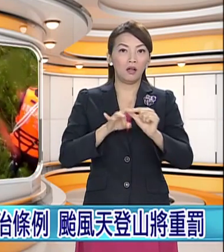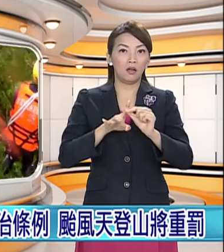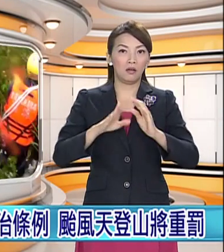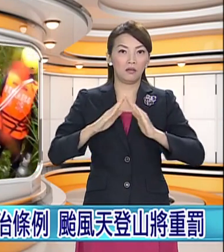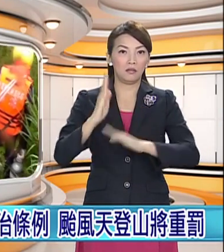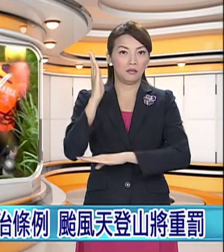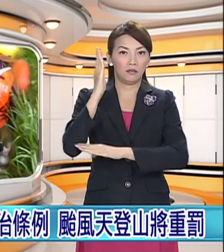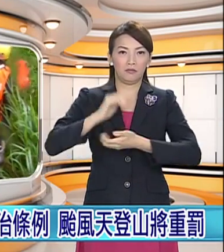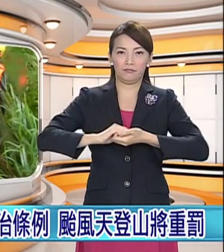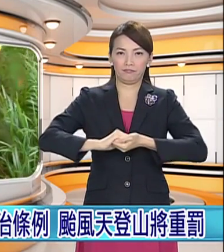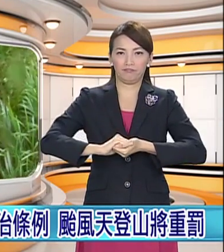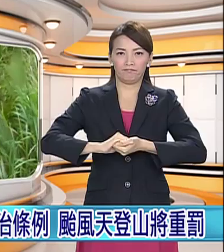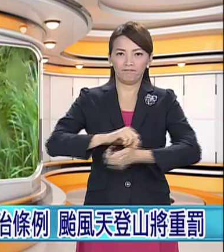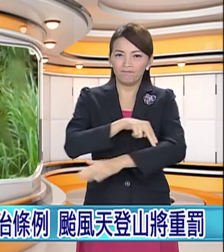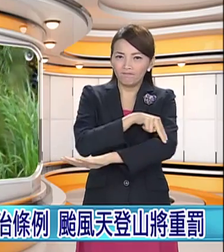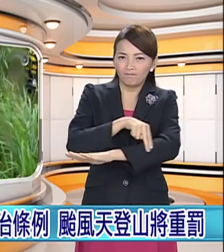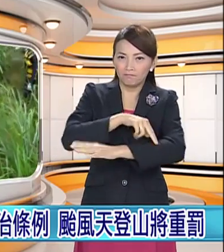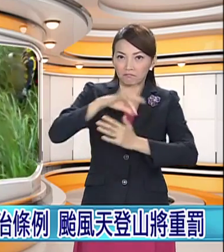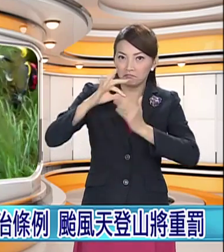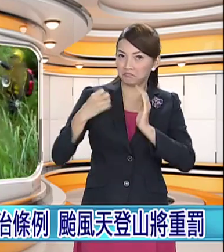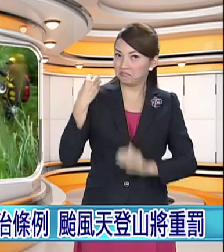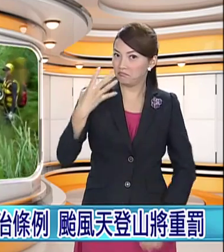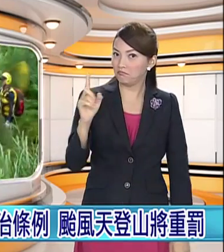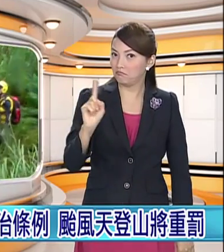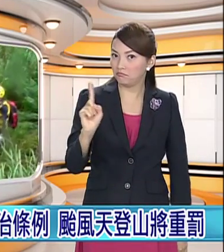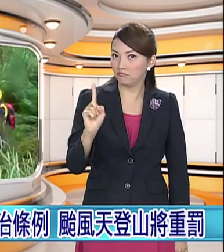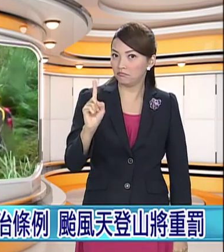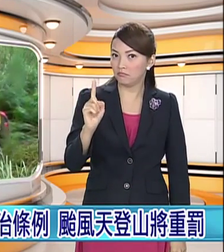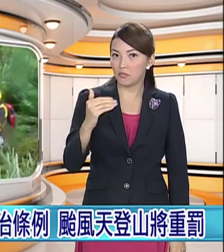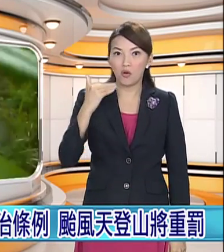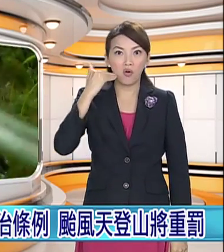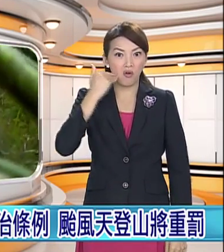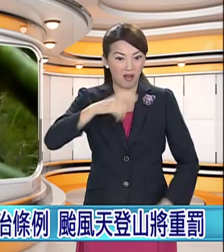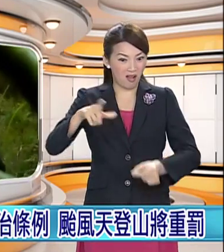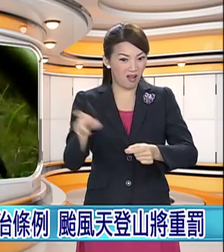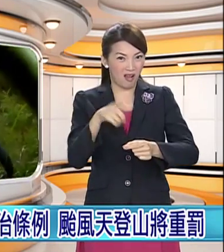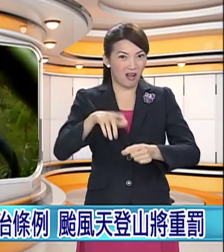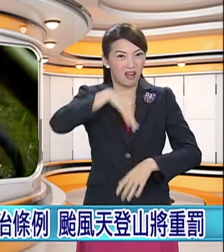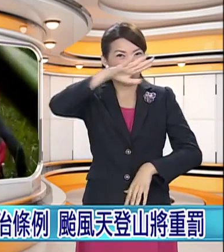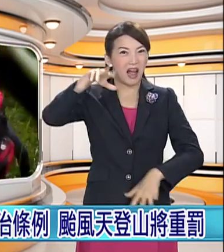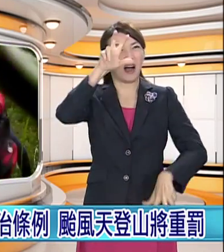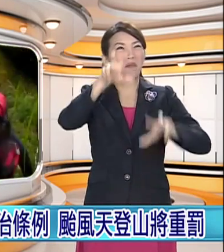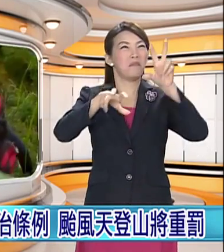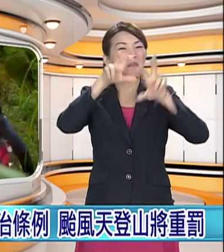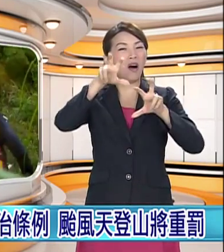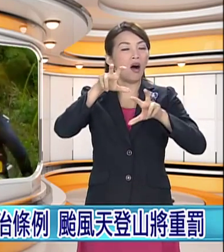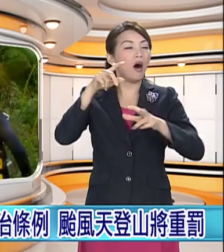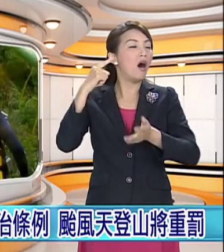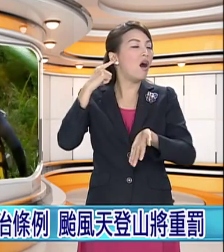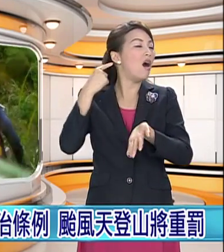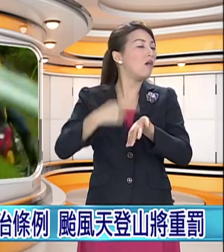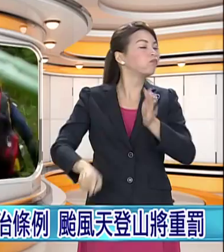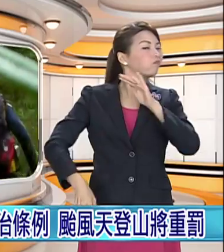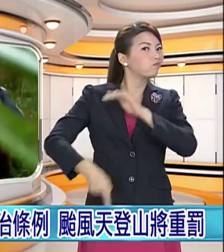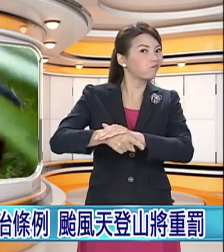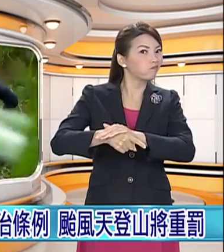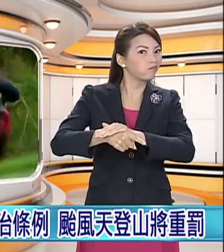在决定要严拟台风天登山自治条例，将要重罚台风天登山的民